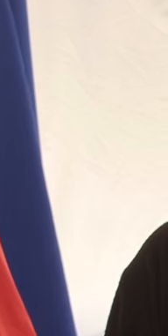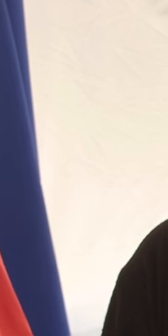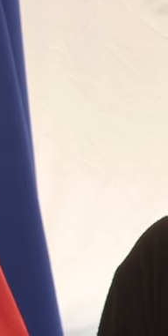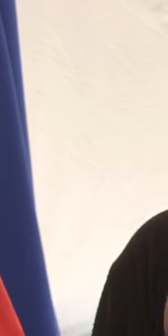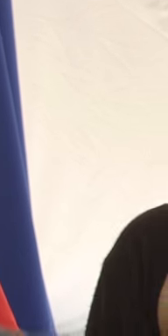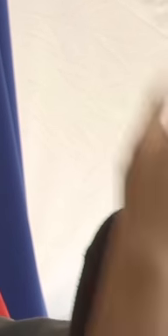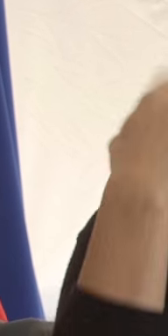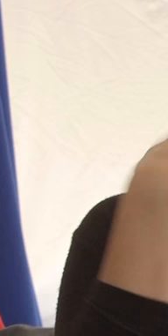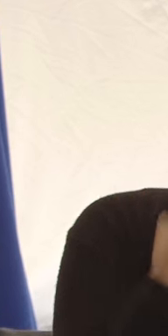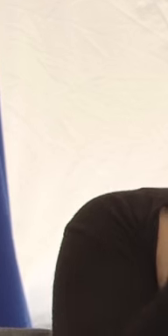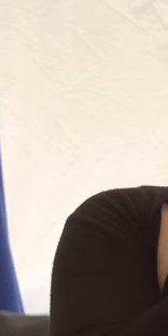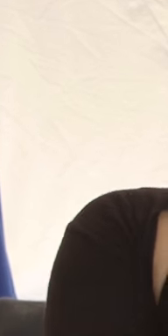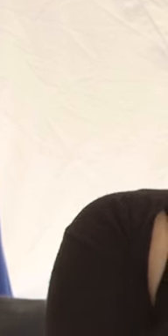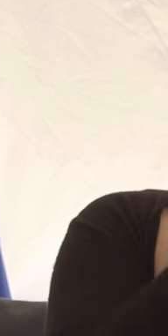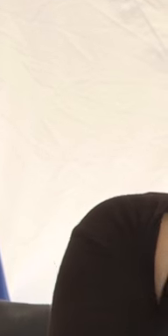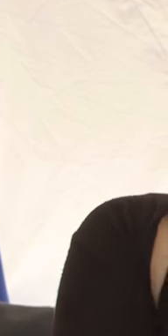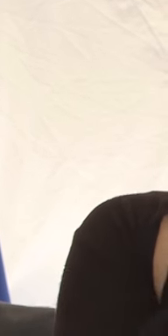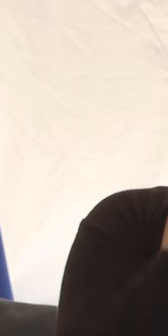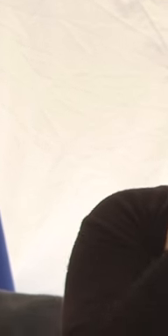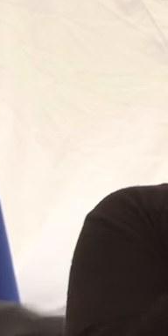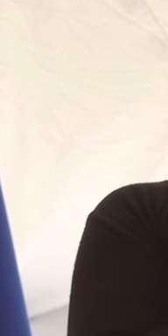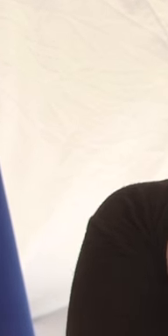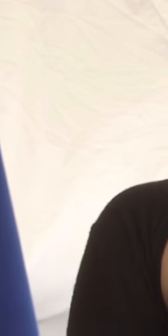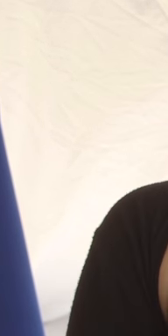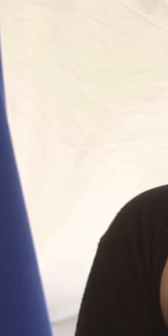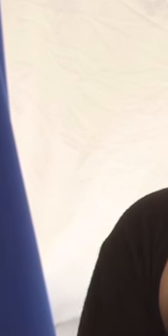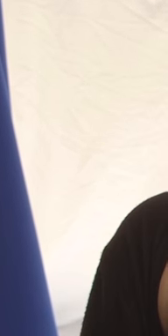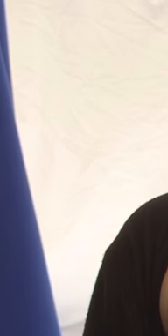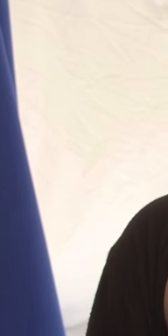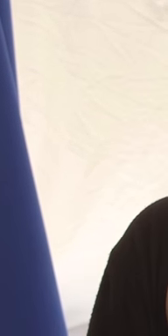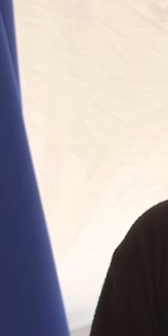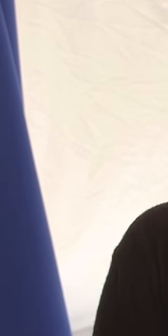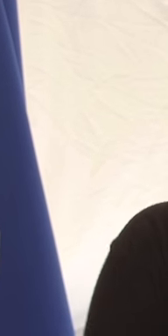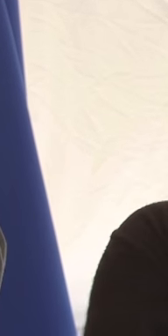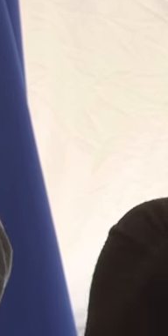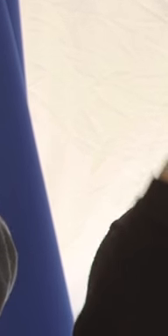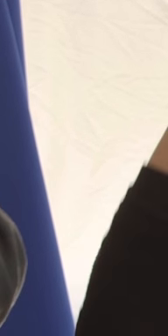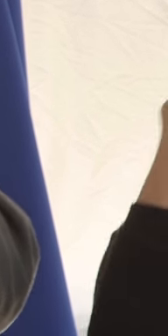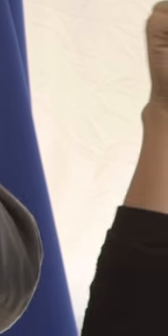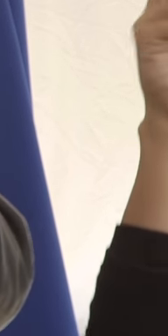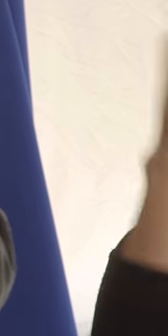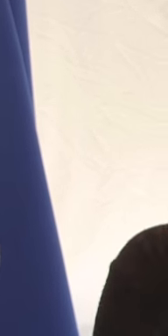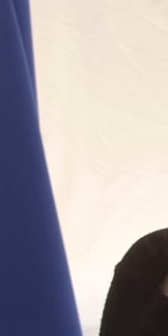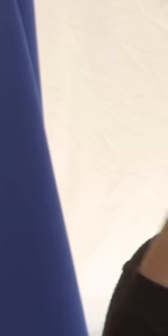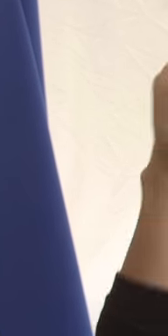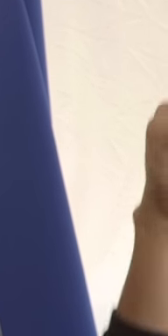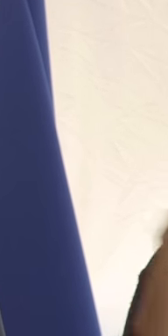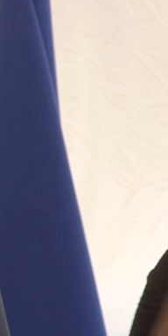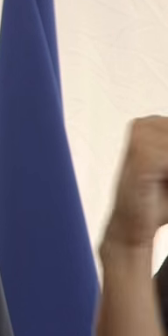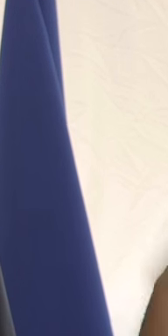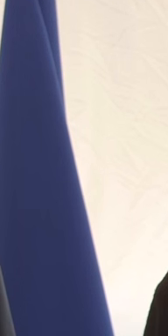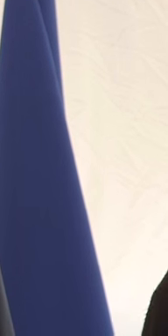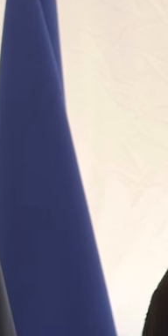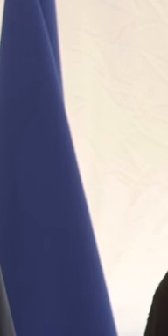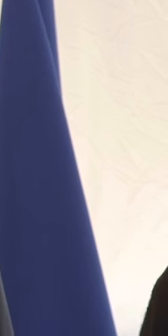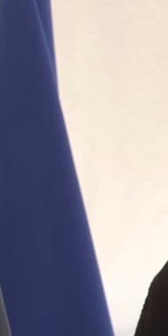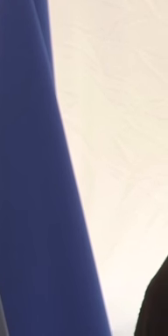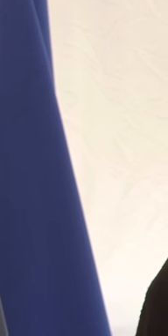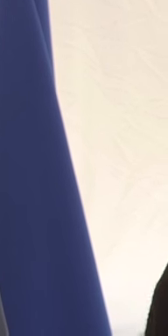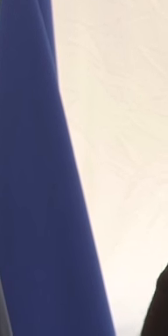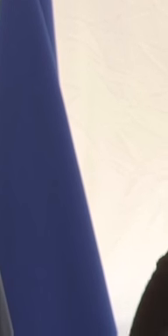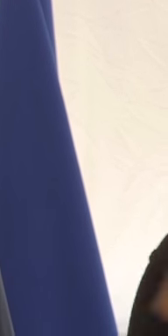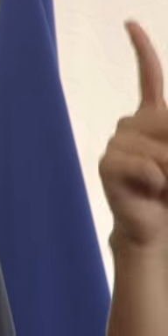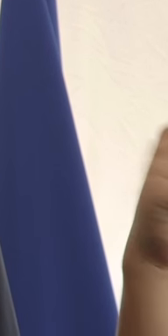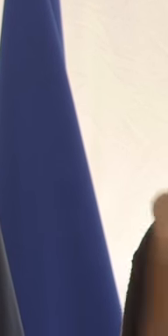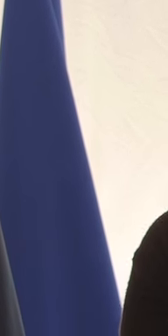Sí, acabamos de suscribir un compromiso pago de 420 millones de dólares. Pero